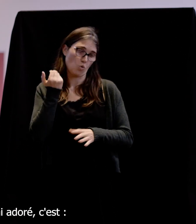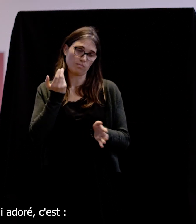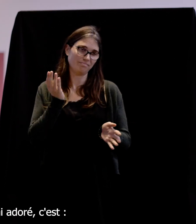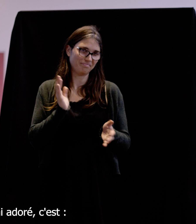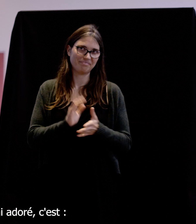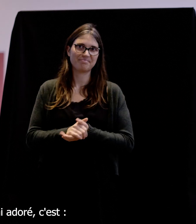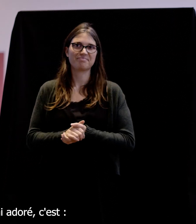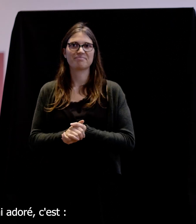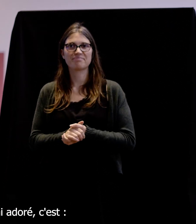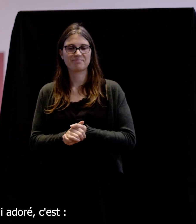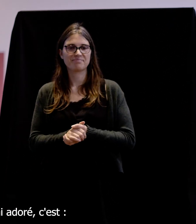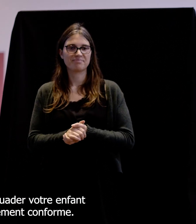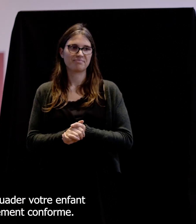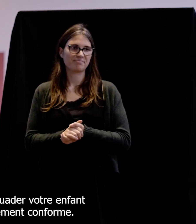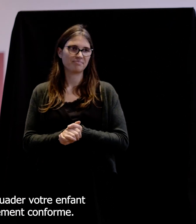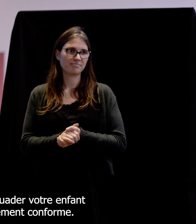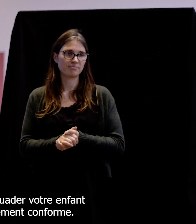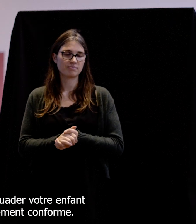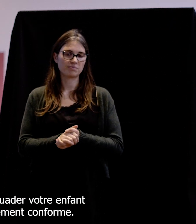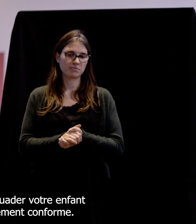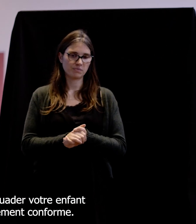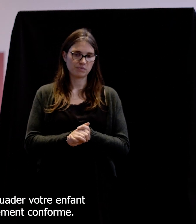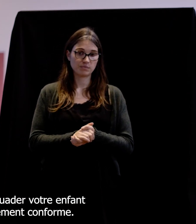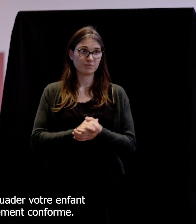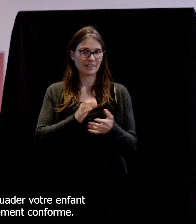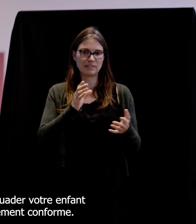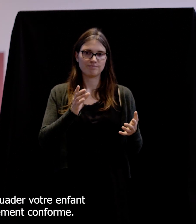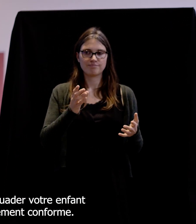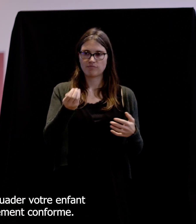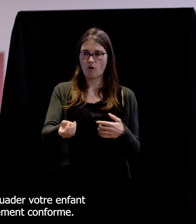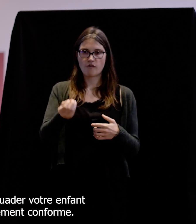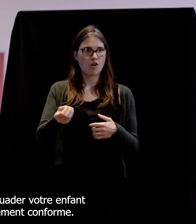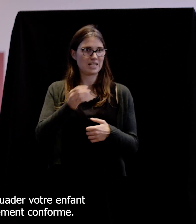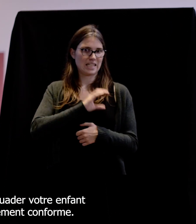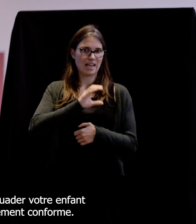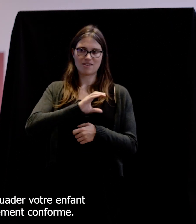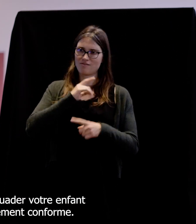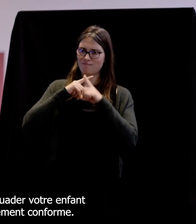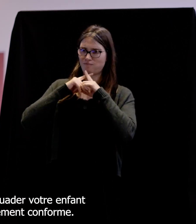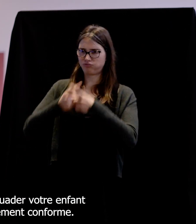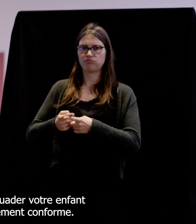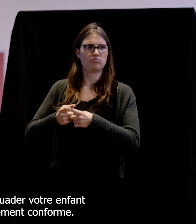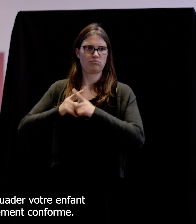Ensuite, ce que j'ai adoré, c'est n'essayez pas de persuader votre enfant d'avoir un comportement conforme.